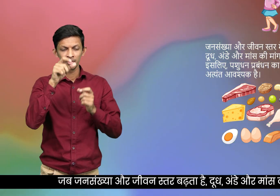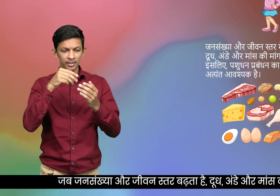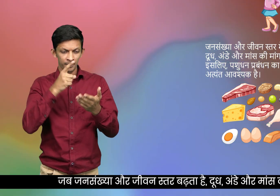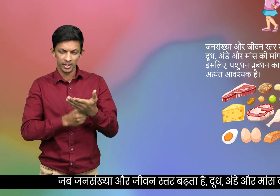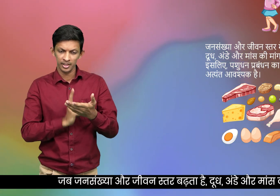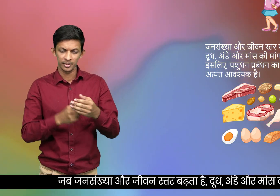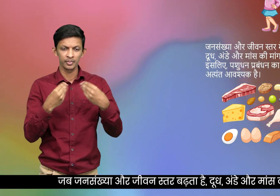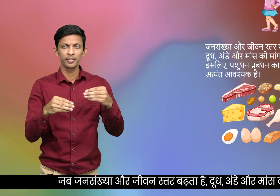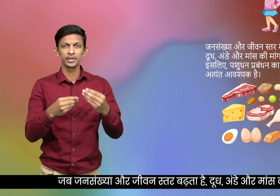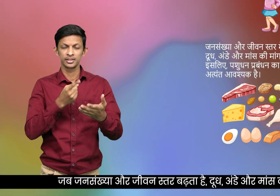है।